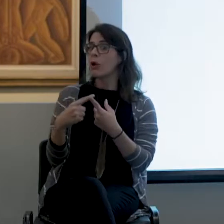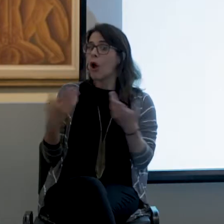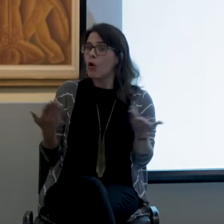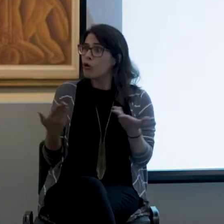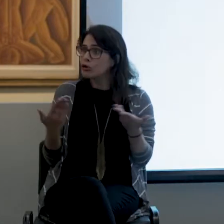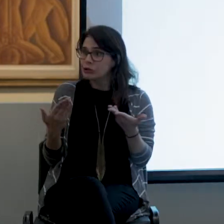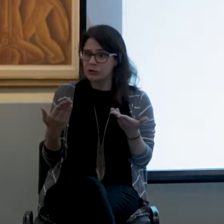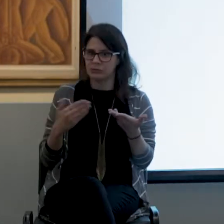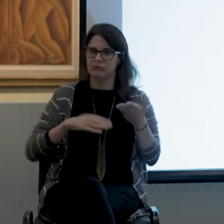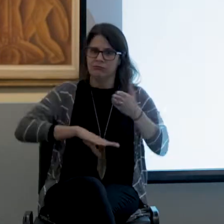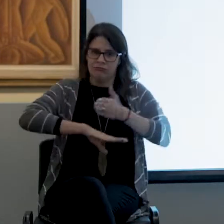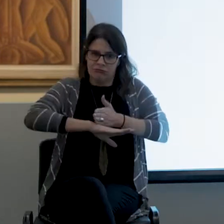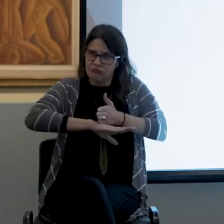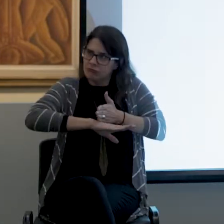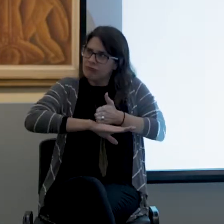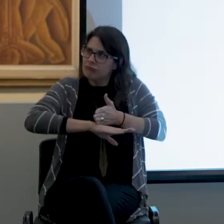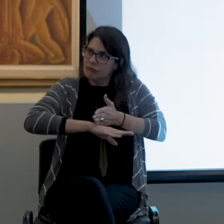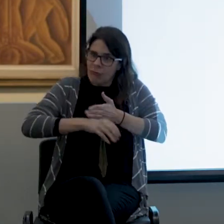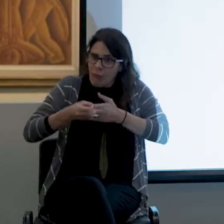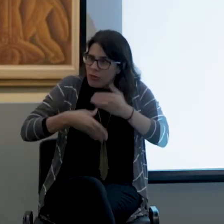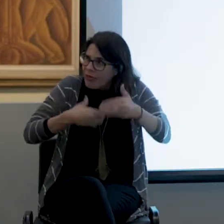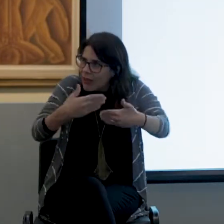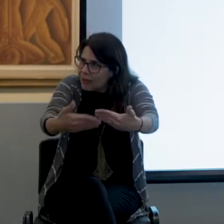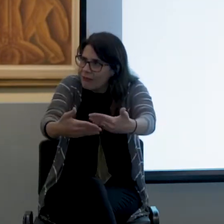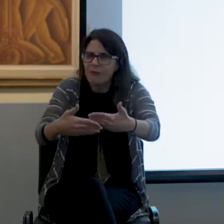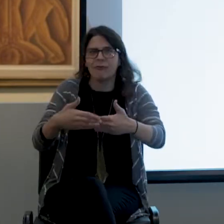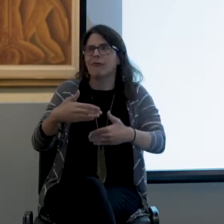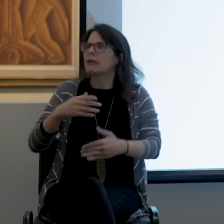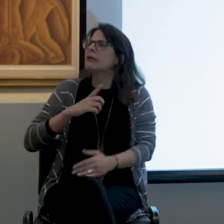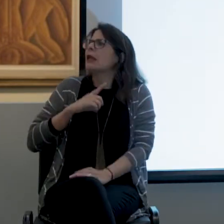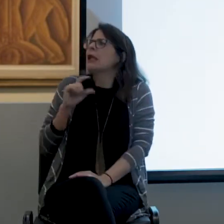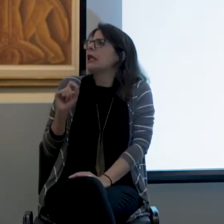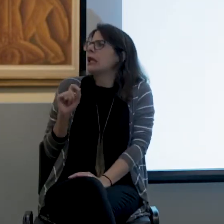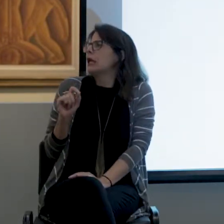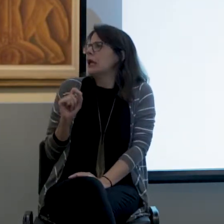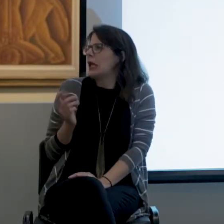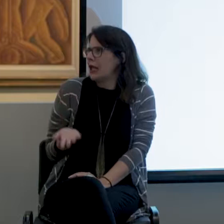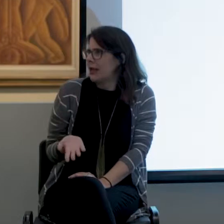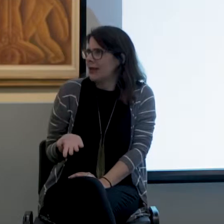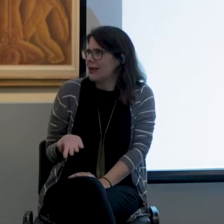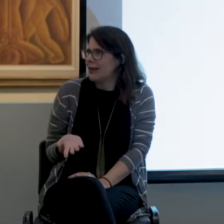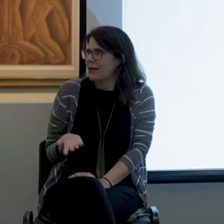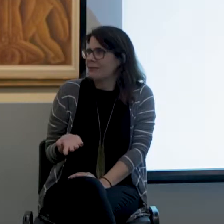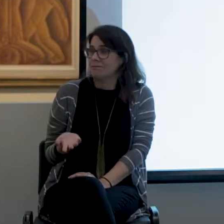do modernismo, que está aqui entre nós, era justamente